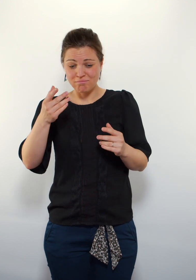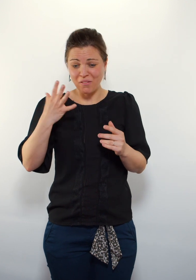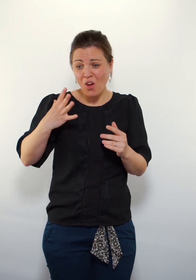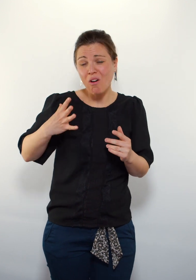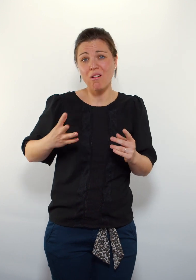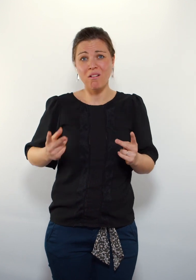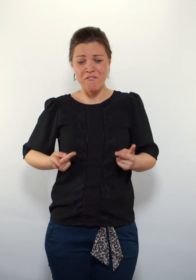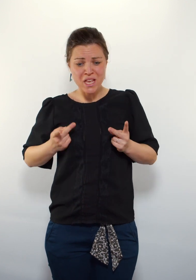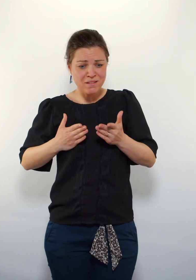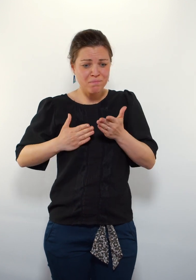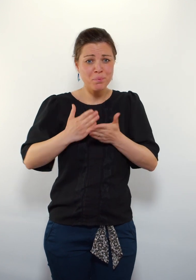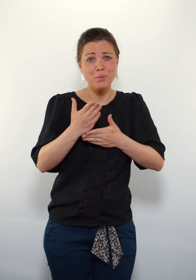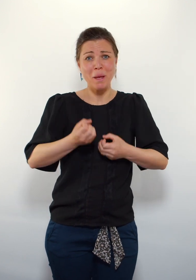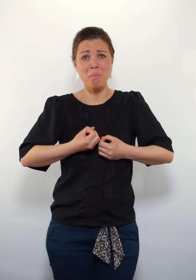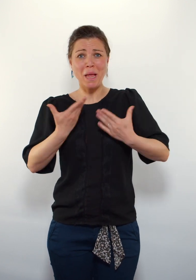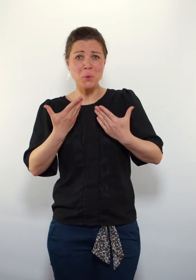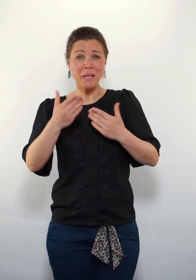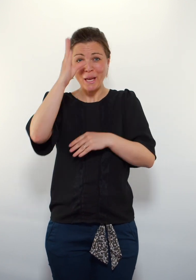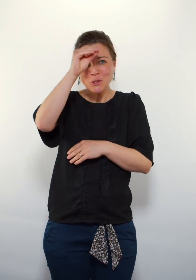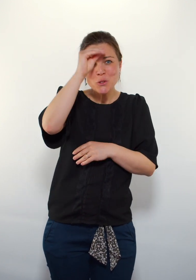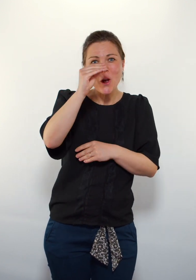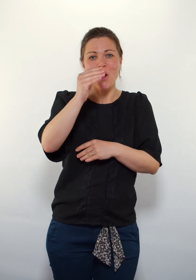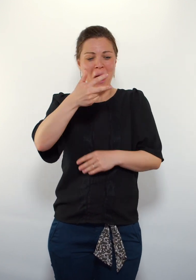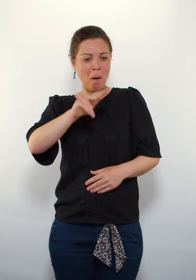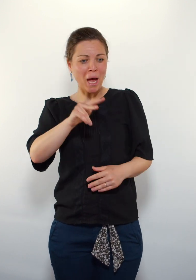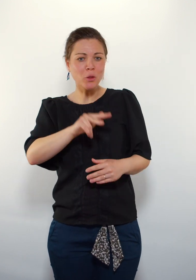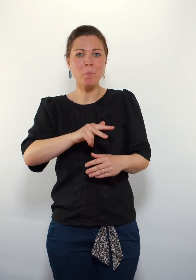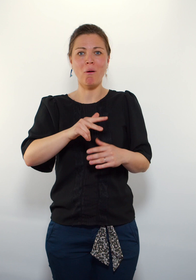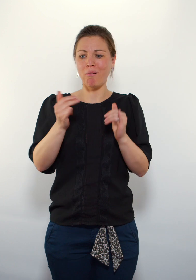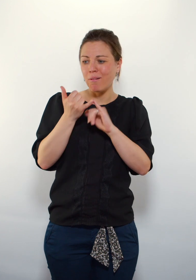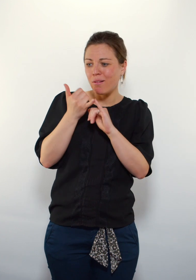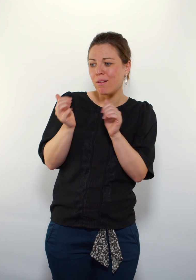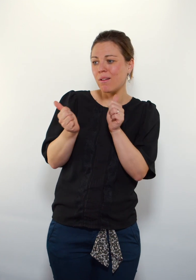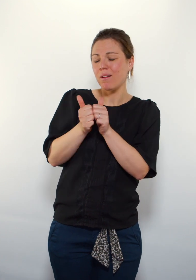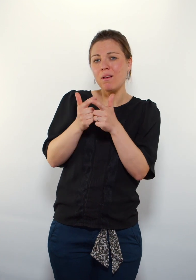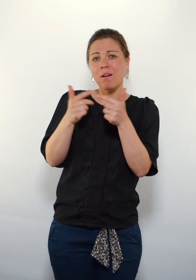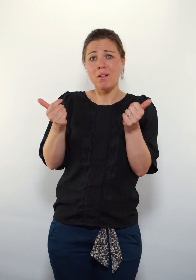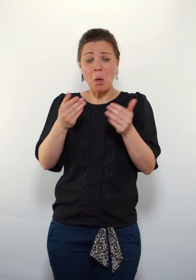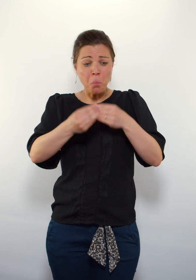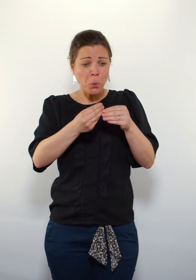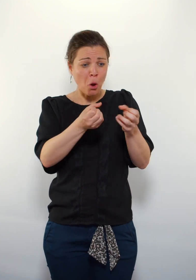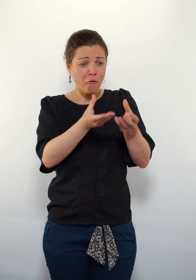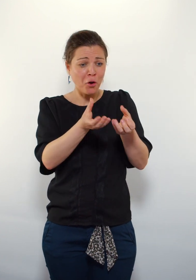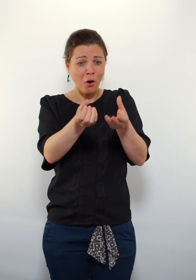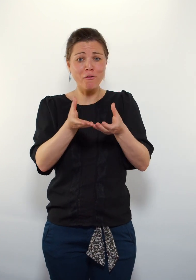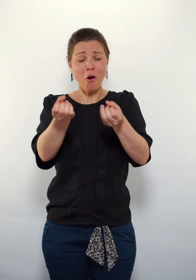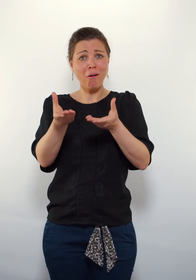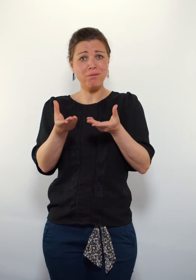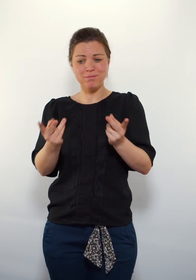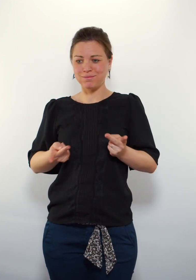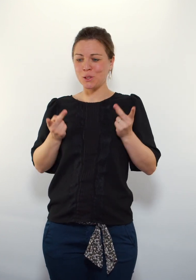fille, j'étais étudiante, j'avais mon appartement, je vivais avec mon copain. J'avais vraiment tout ce que ce monde nous offrait. Je me sentais au top,